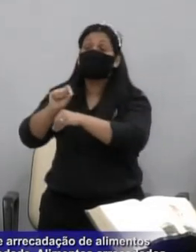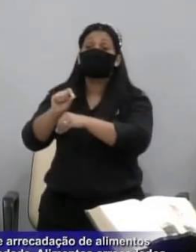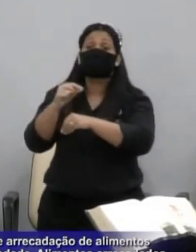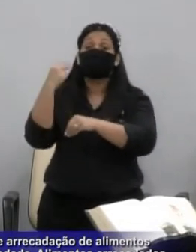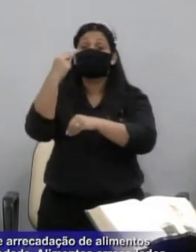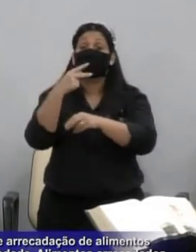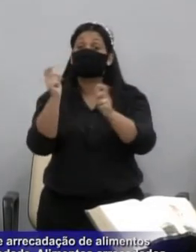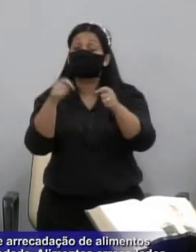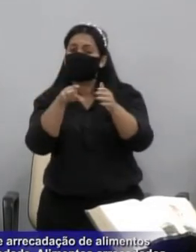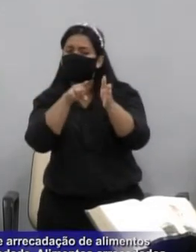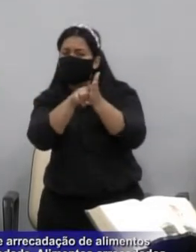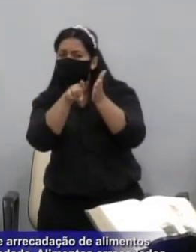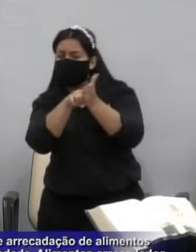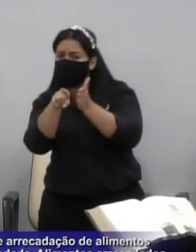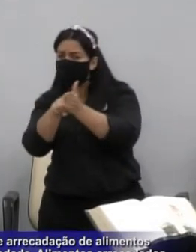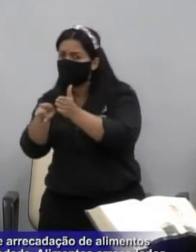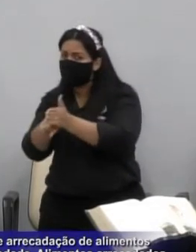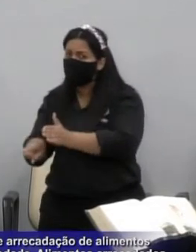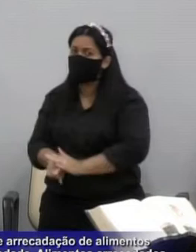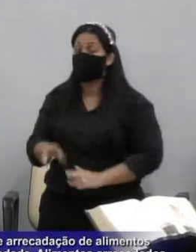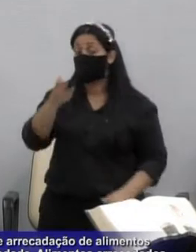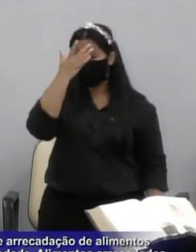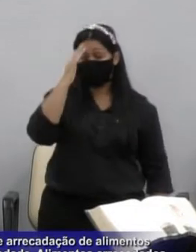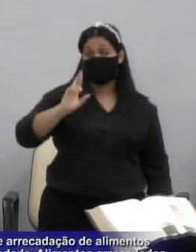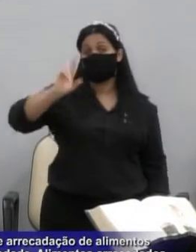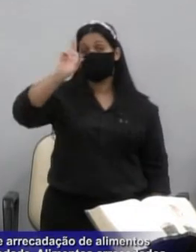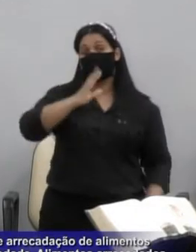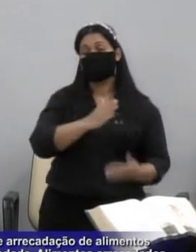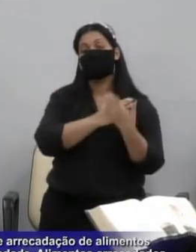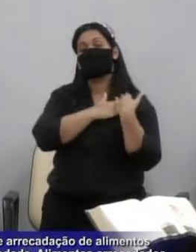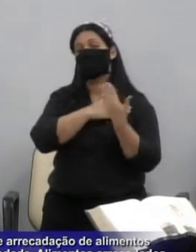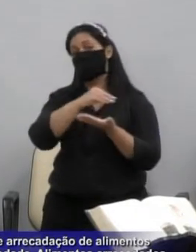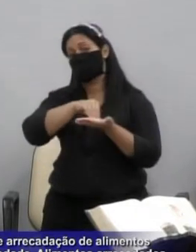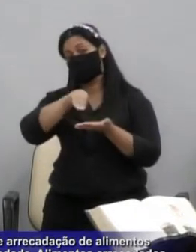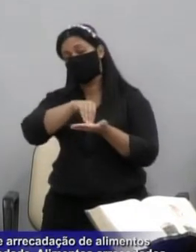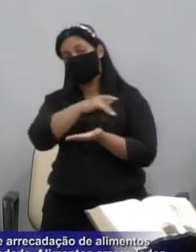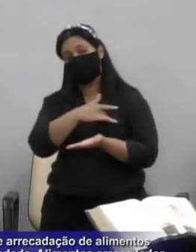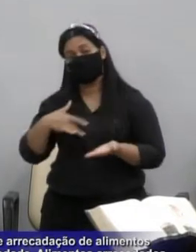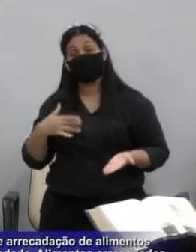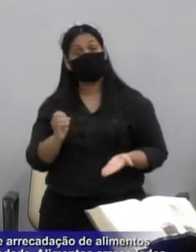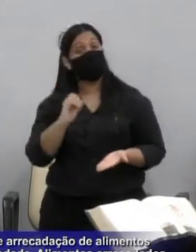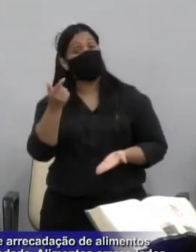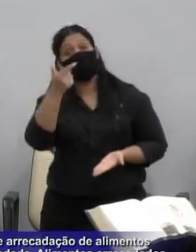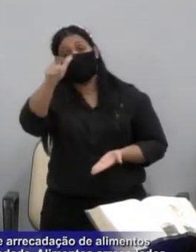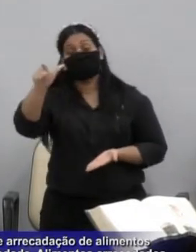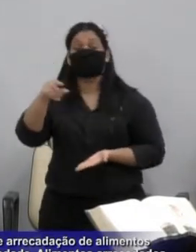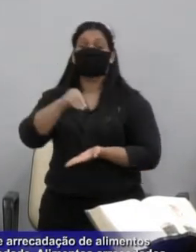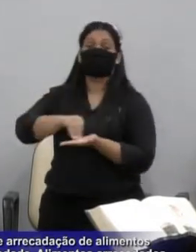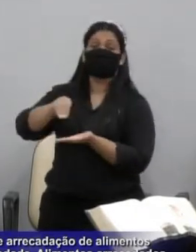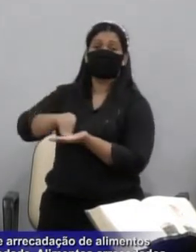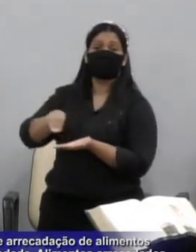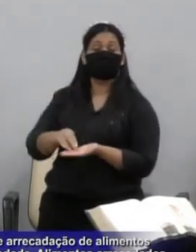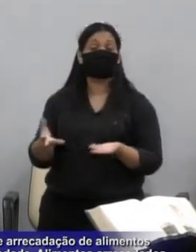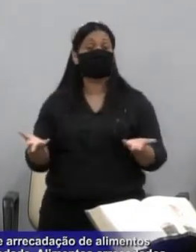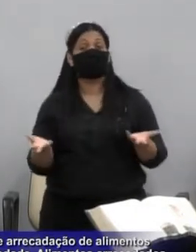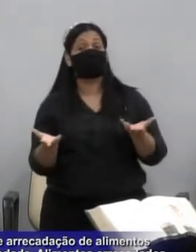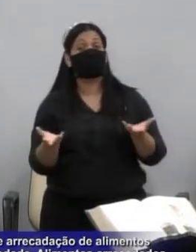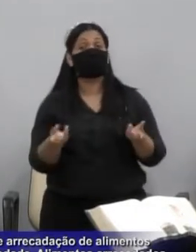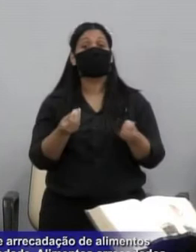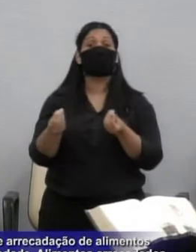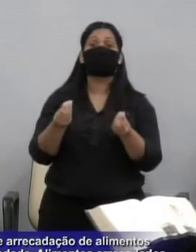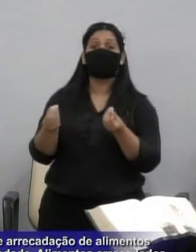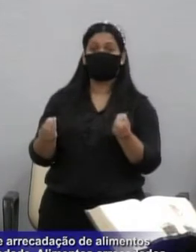vereadores possam questionar as autoridades, né? Seja o secretário de saúde ou outros secretários, em relação à